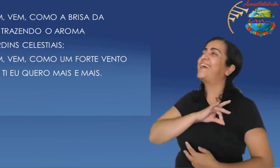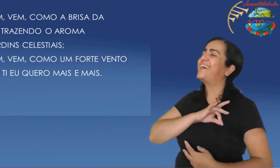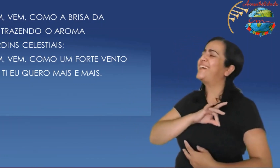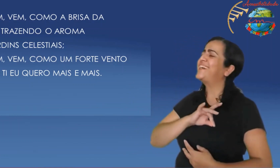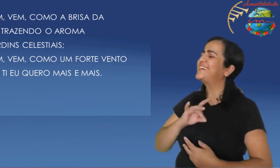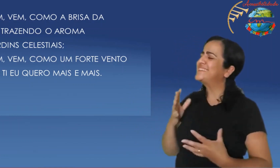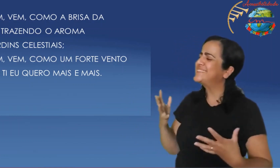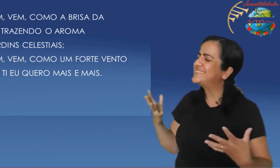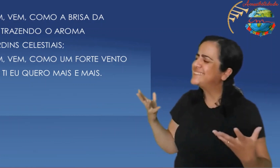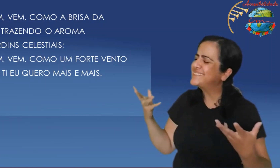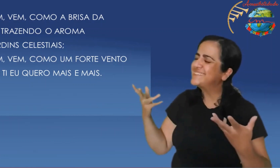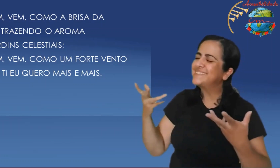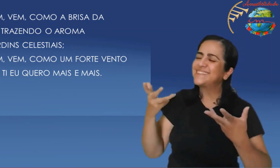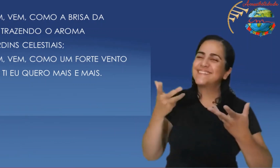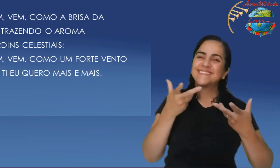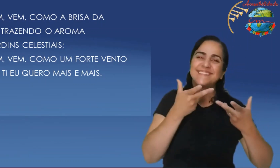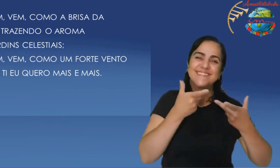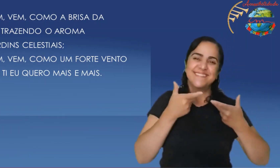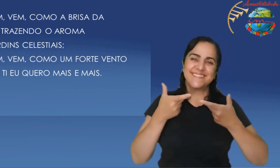e mais.